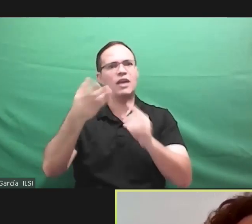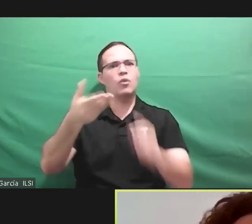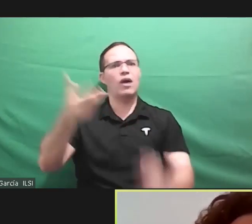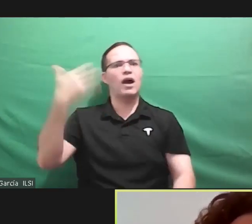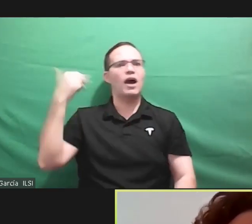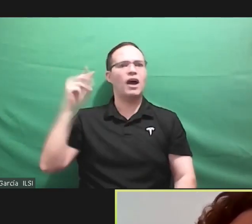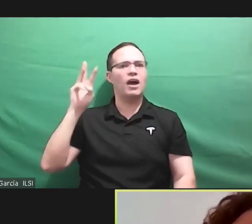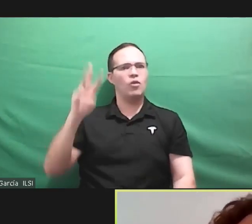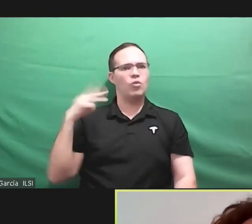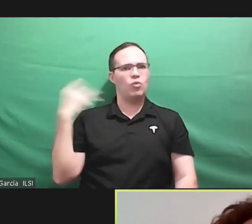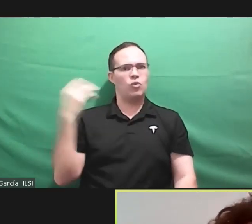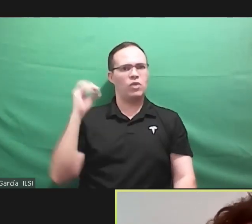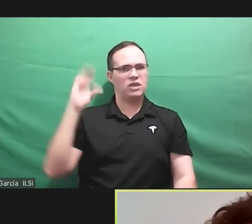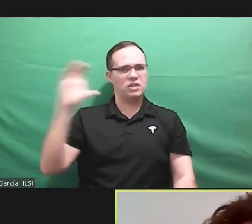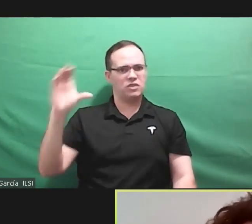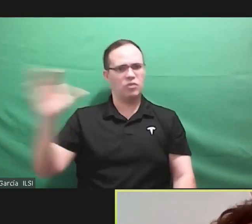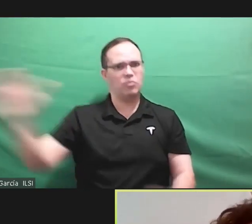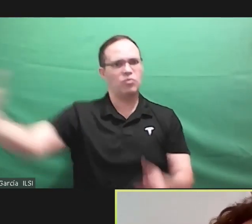Group recopilados.